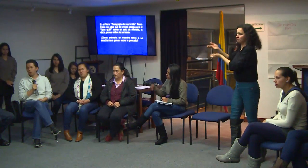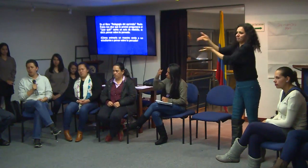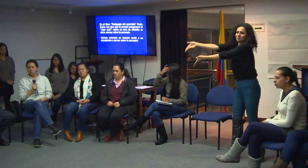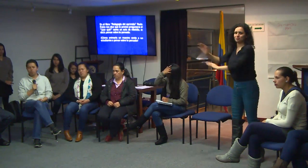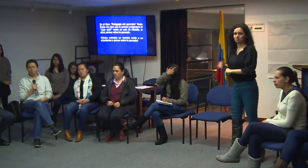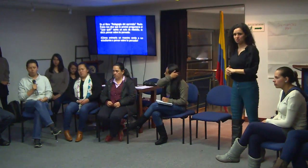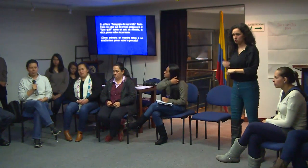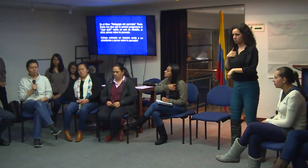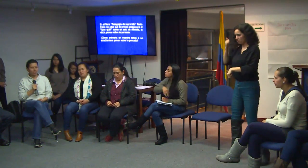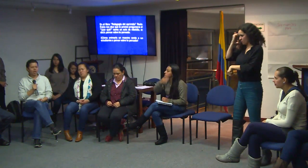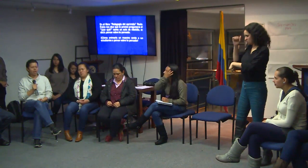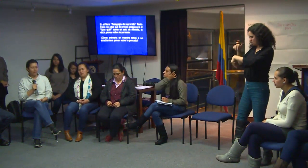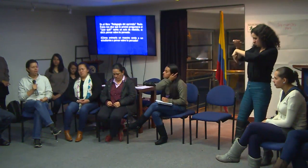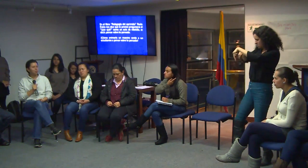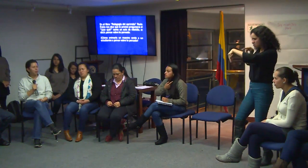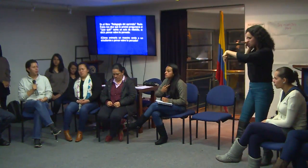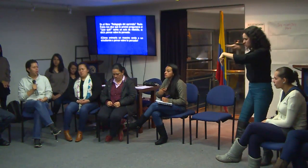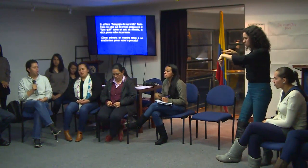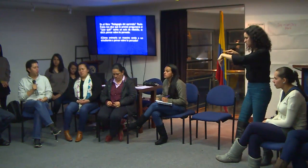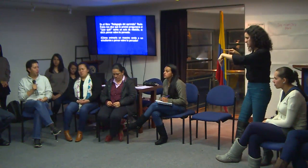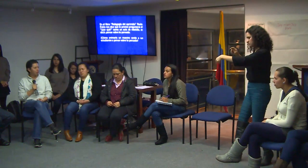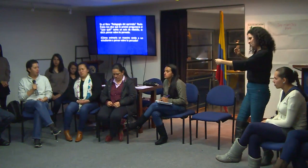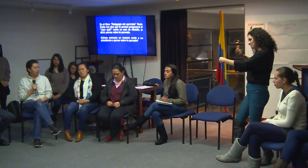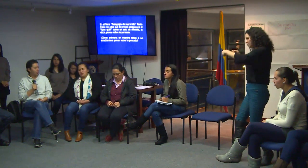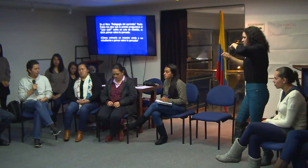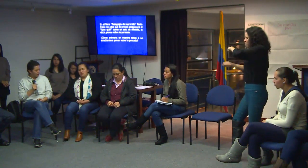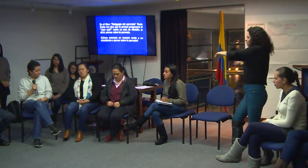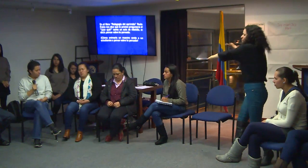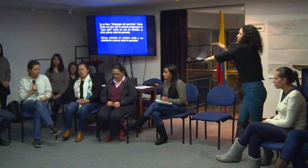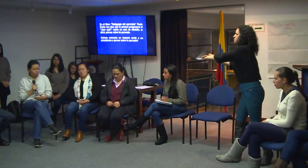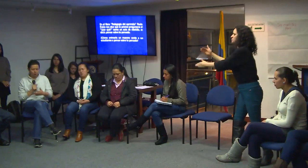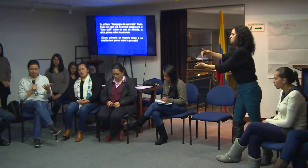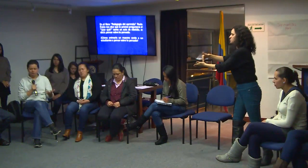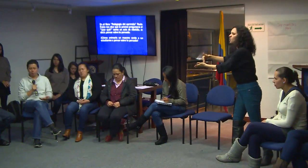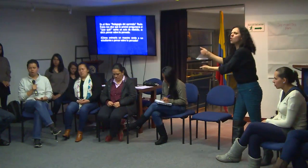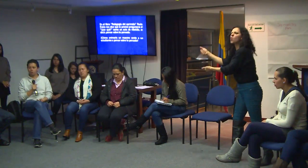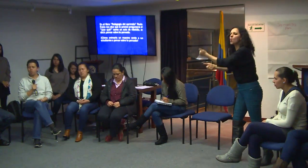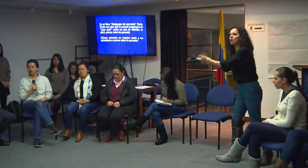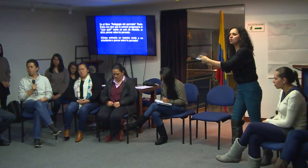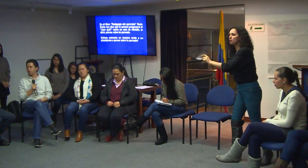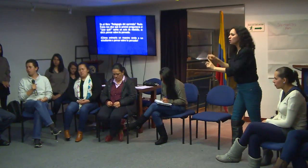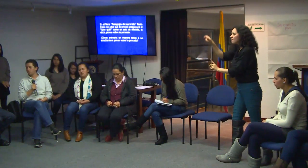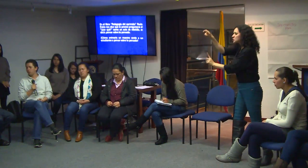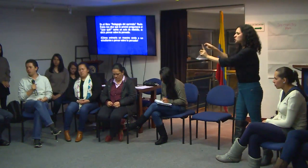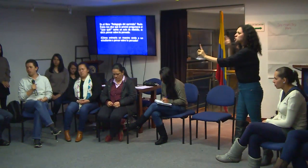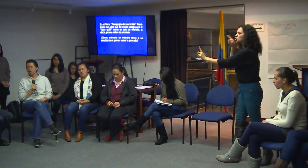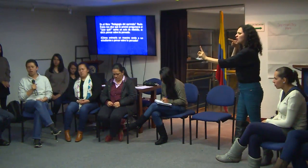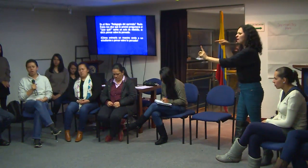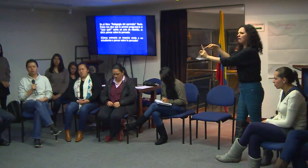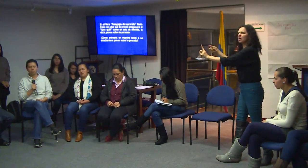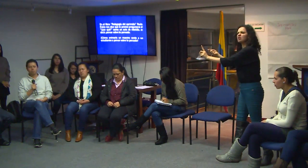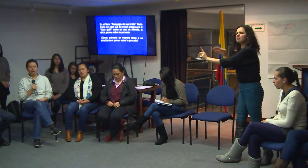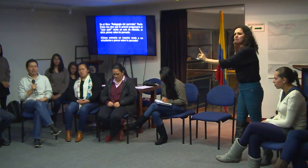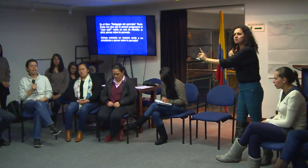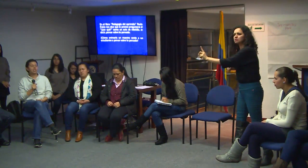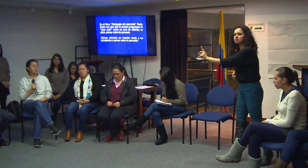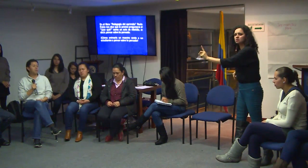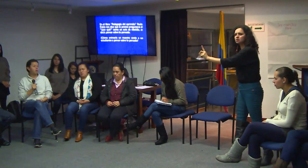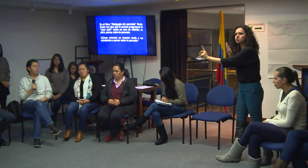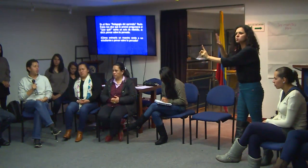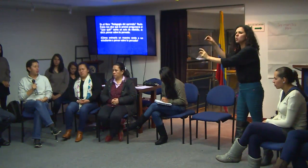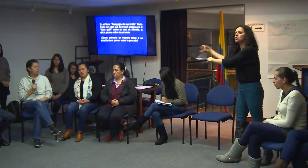caso, volverse a pensar quién es la persona sorda, cuál es la educación para la persona sorda, para qué